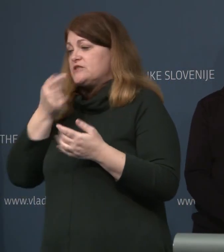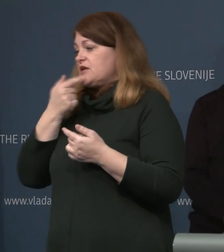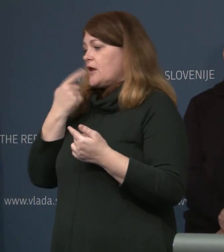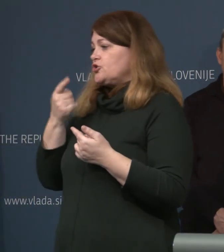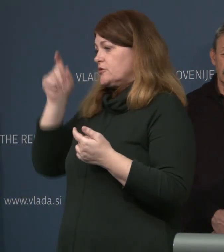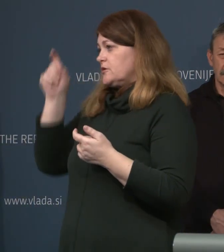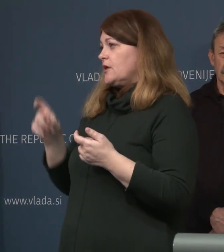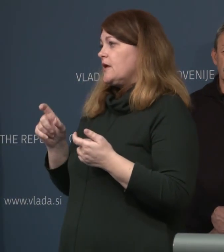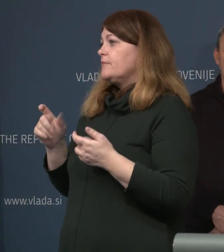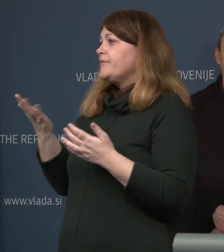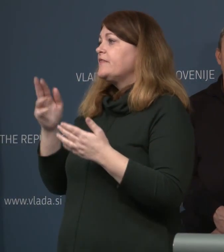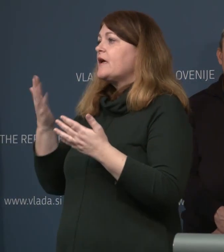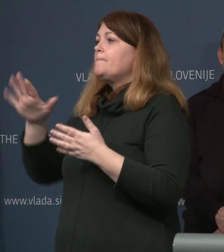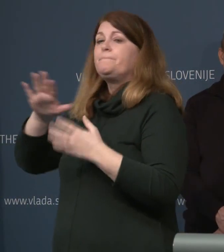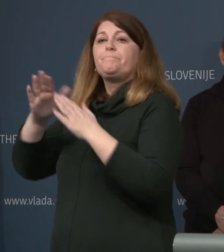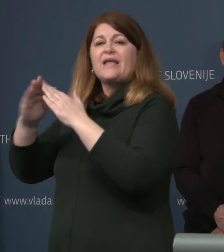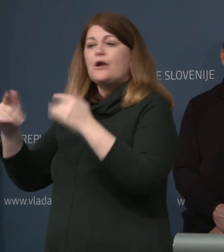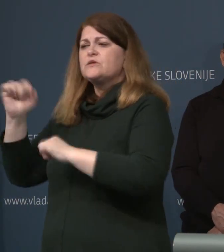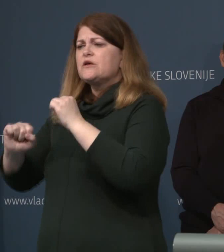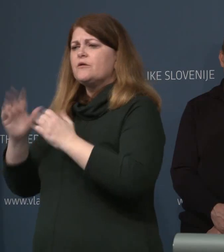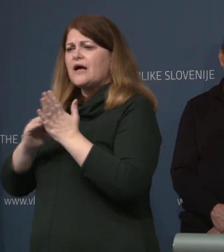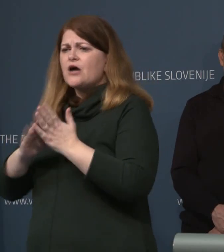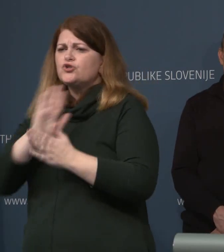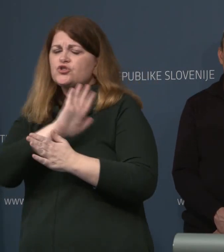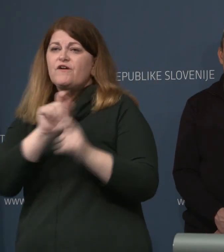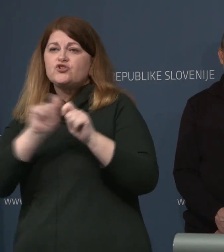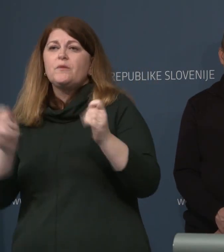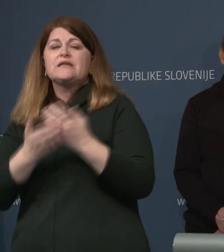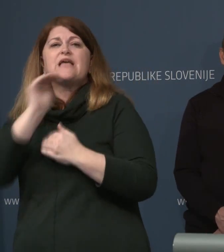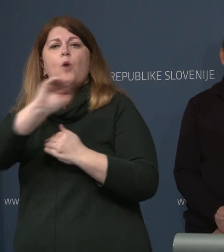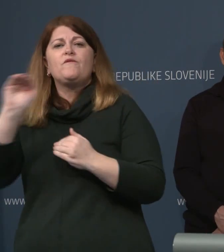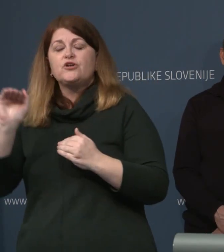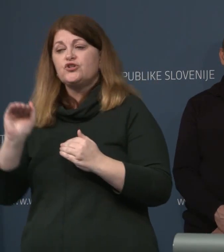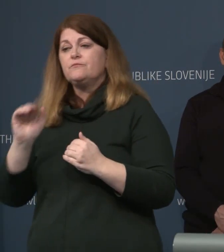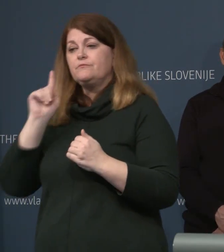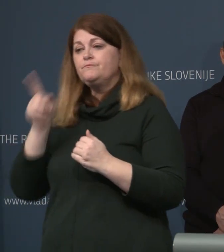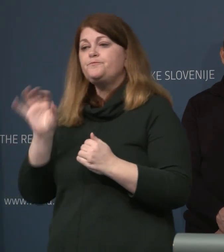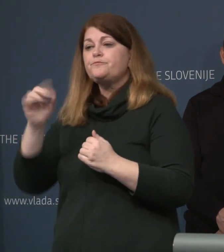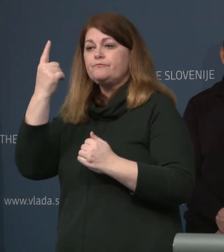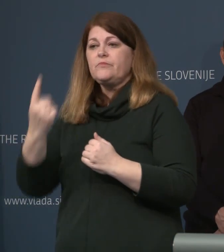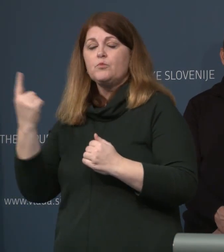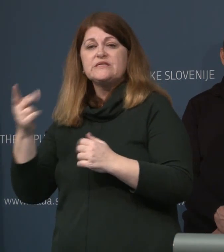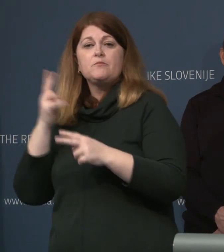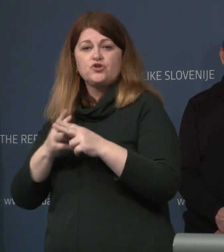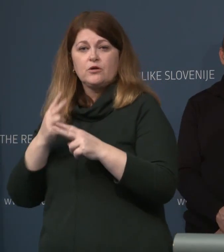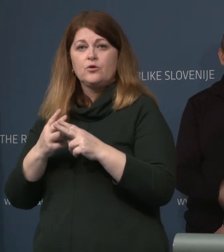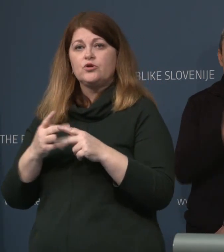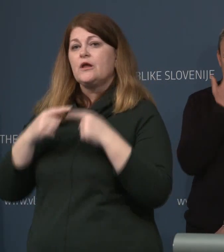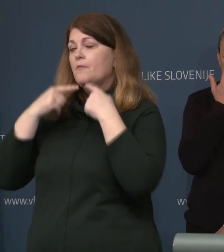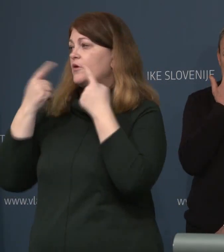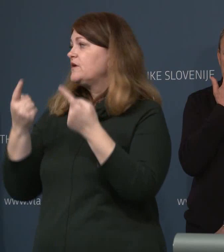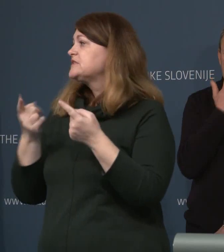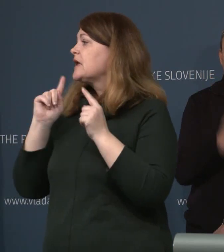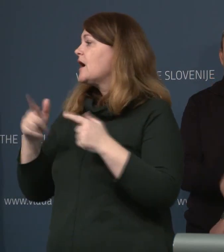nekdo na nekem kraju se gibal. Kakšna so vaša merila za obveščanje? Kaj o posameznih okuženih poveste?